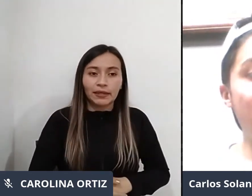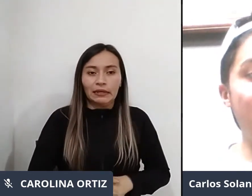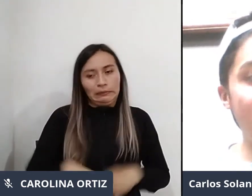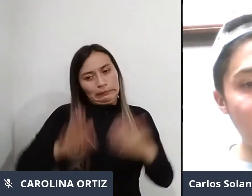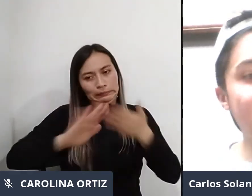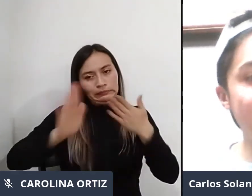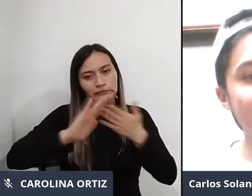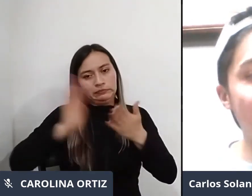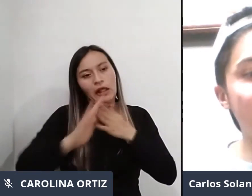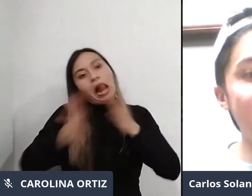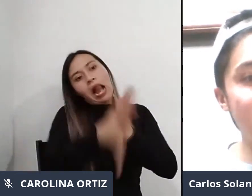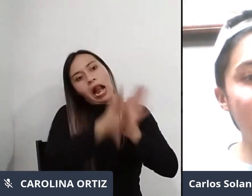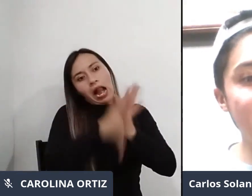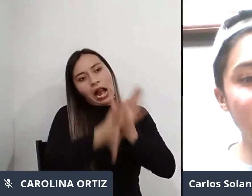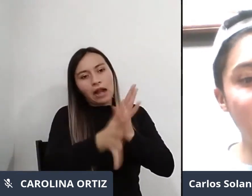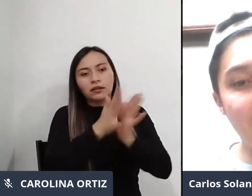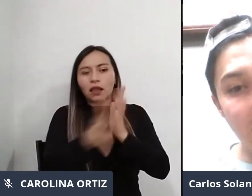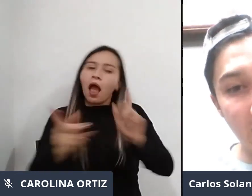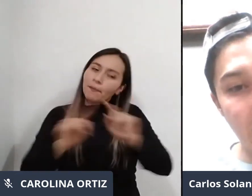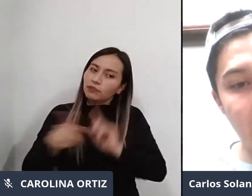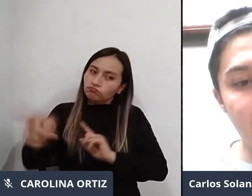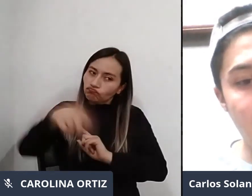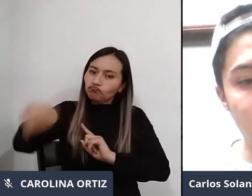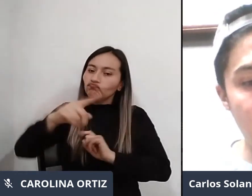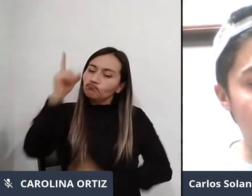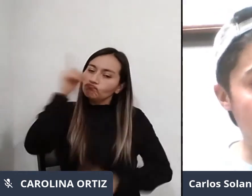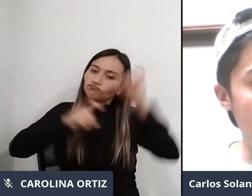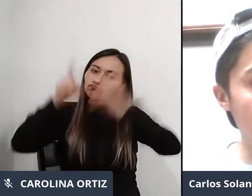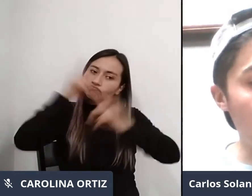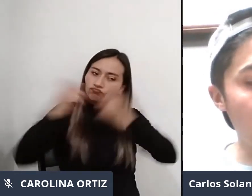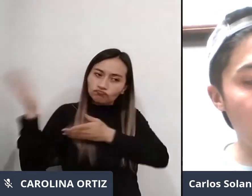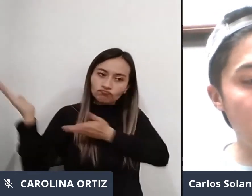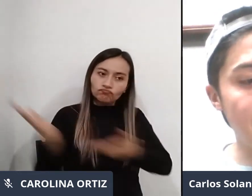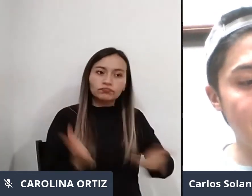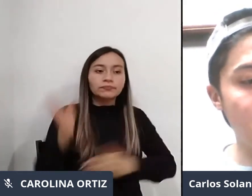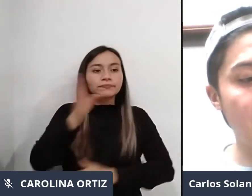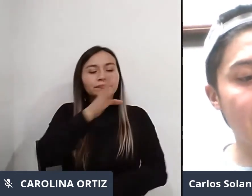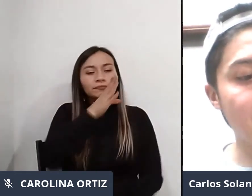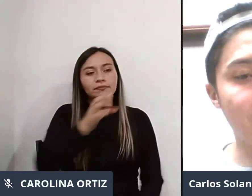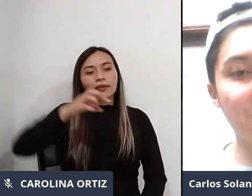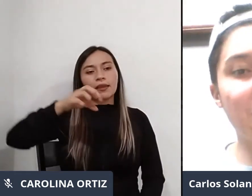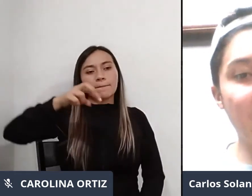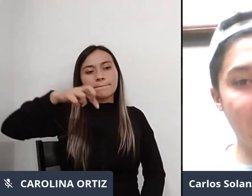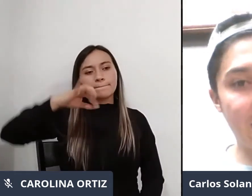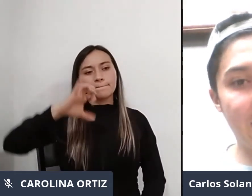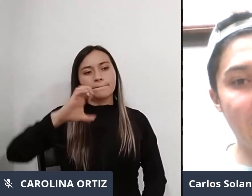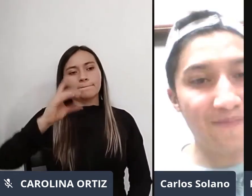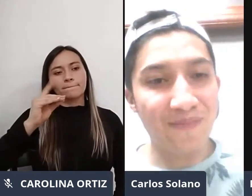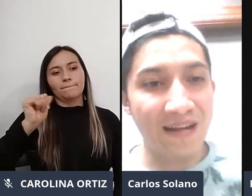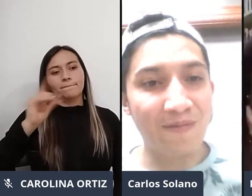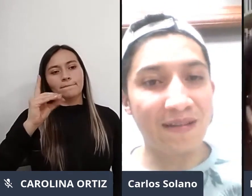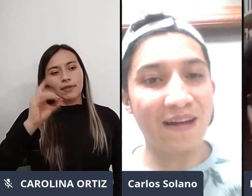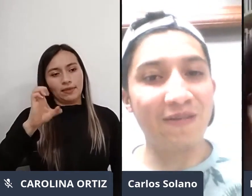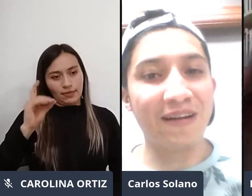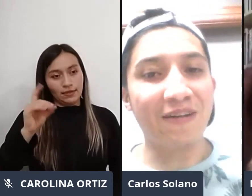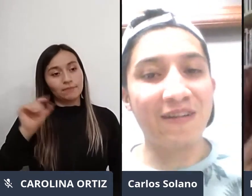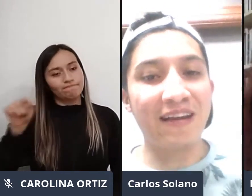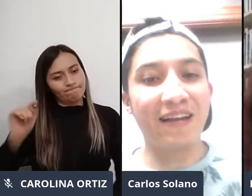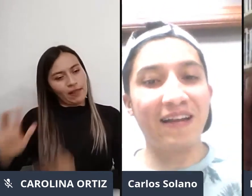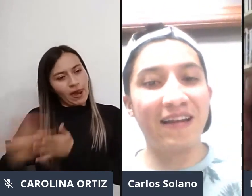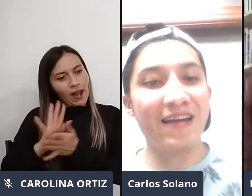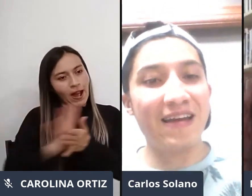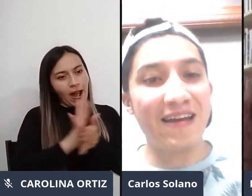un poco la palabra para que sigamos meditando en eso. Le doy la palabra a la profe Piedad para que nos continúe alimentando